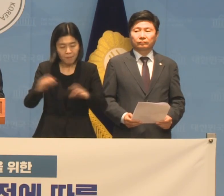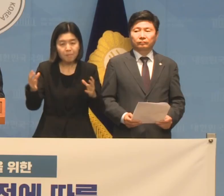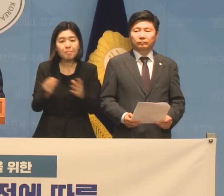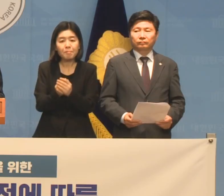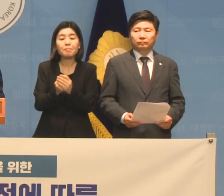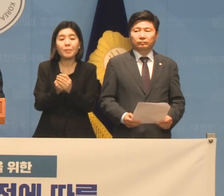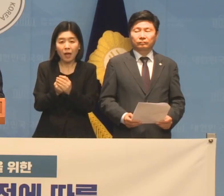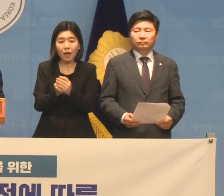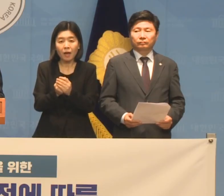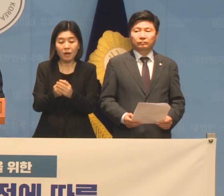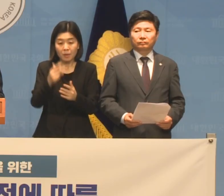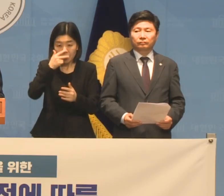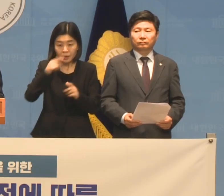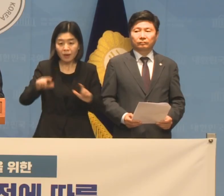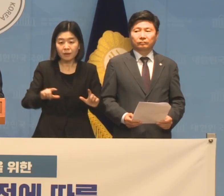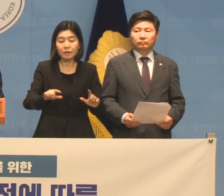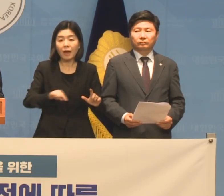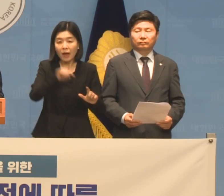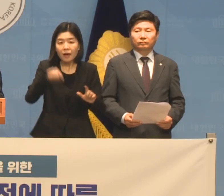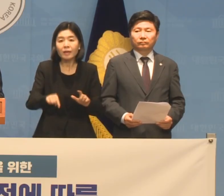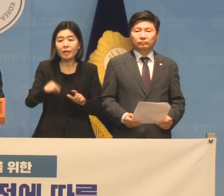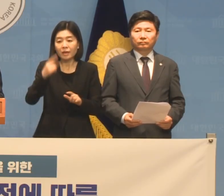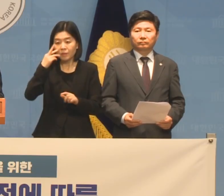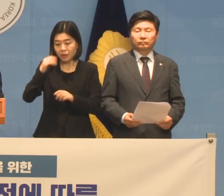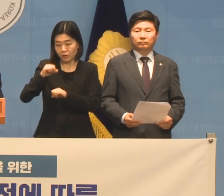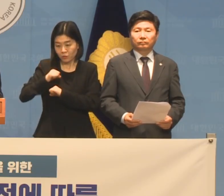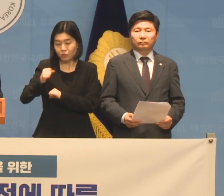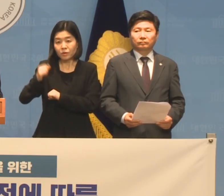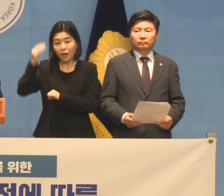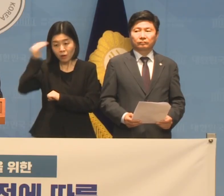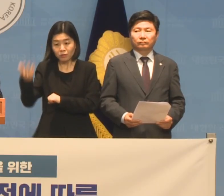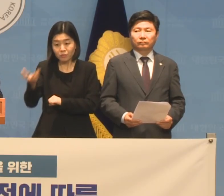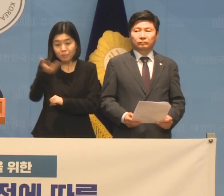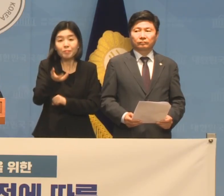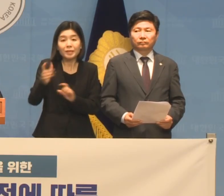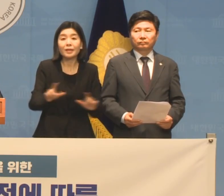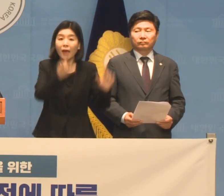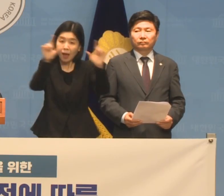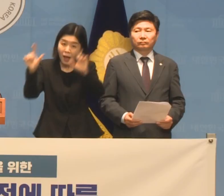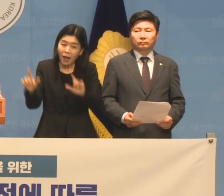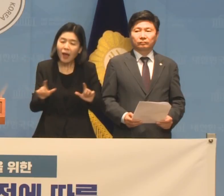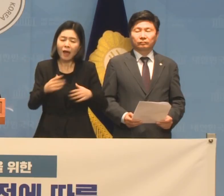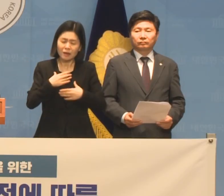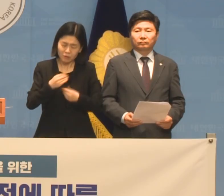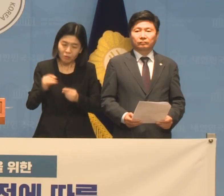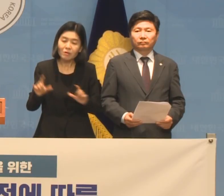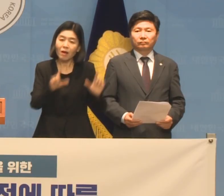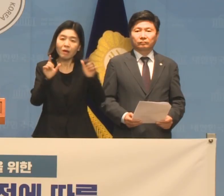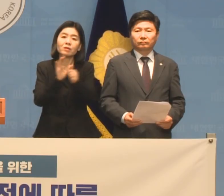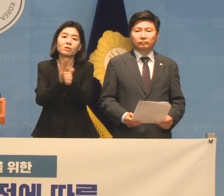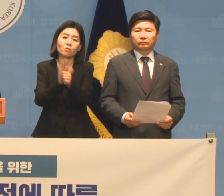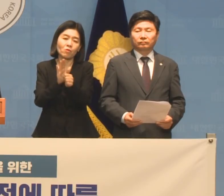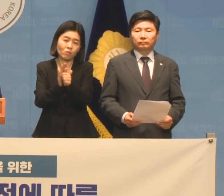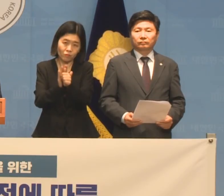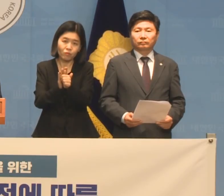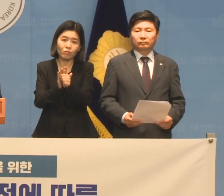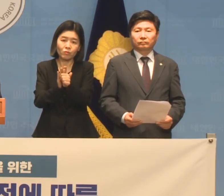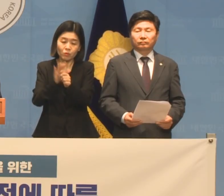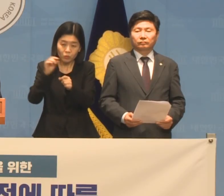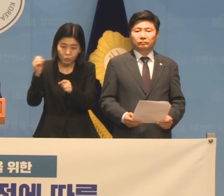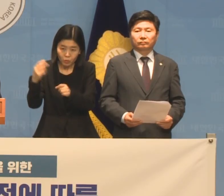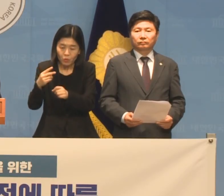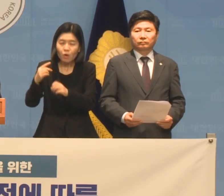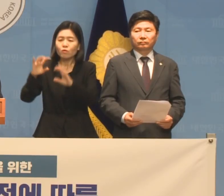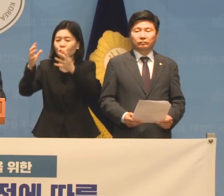있는 주한미군과 그 가족들의 안정적인 정주 여건 마련, 그리고 국가를 위해 기꺼이